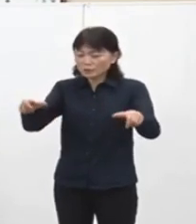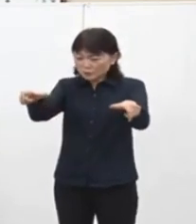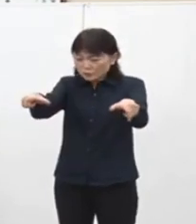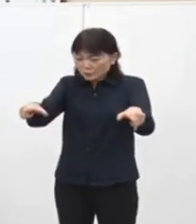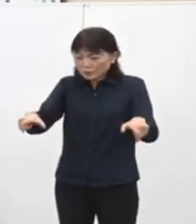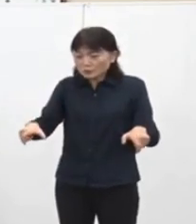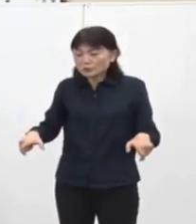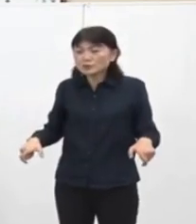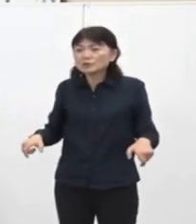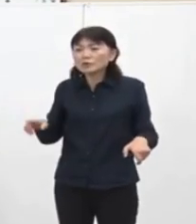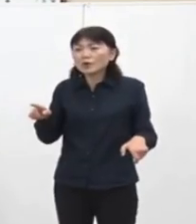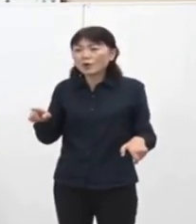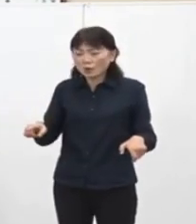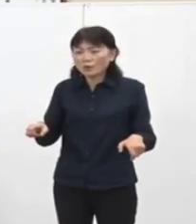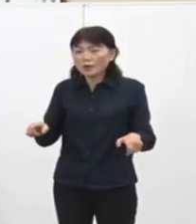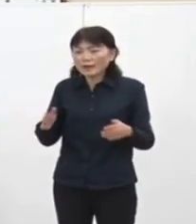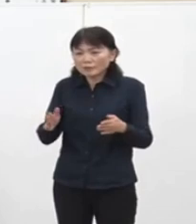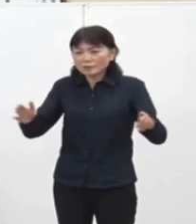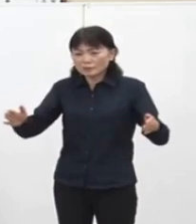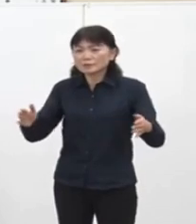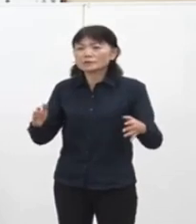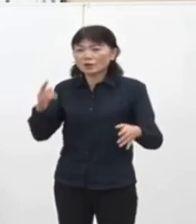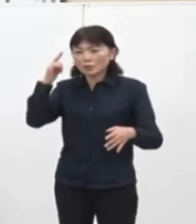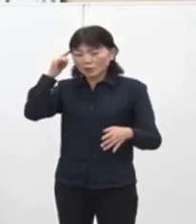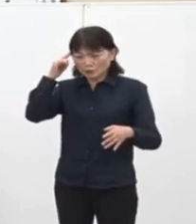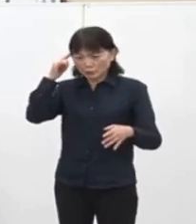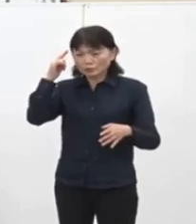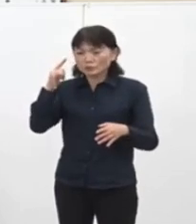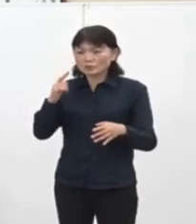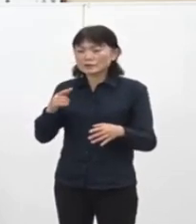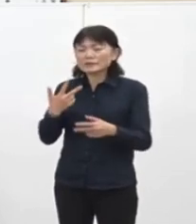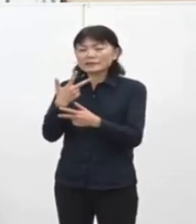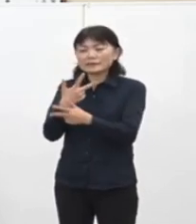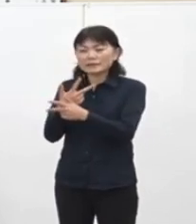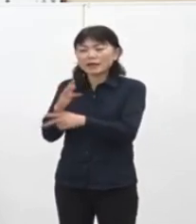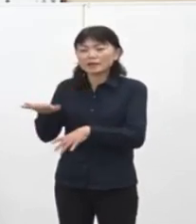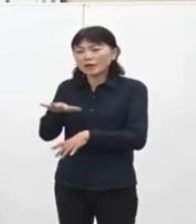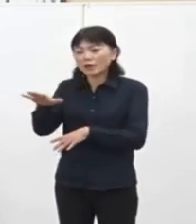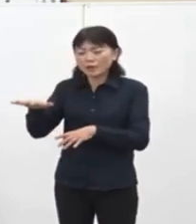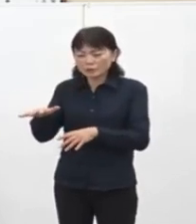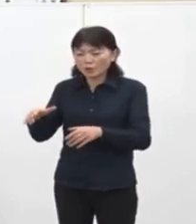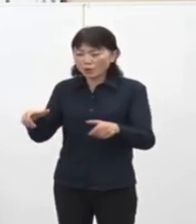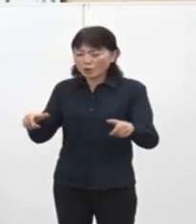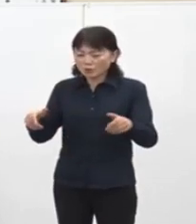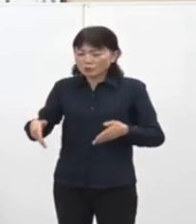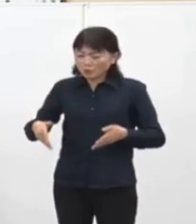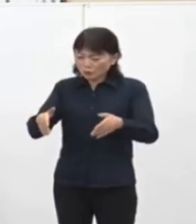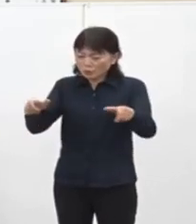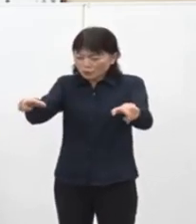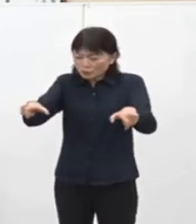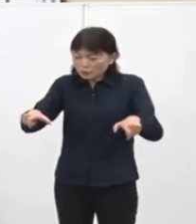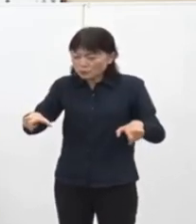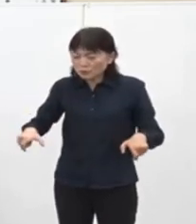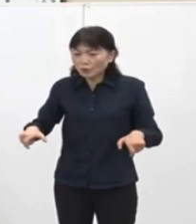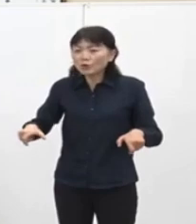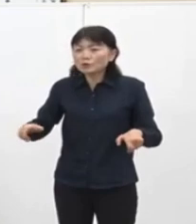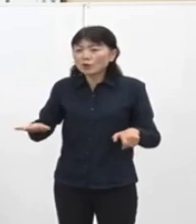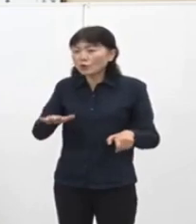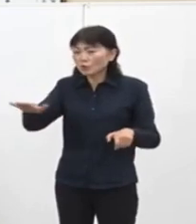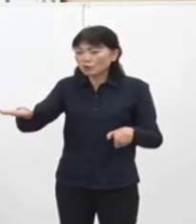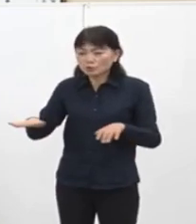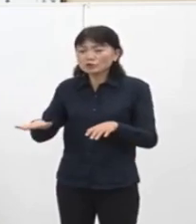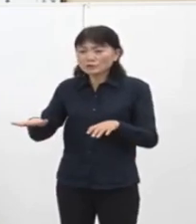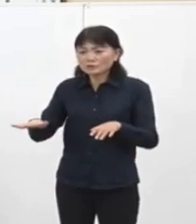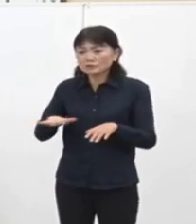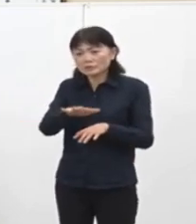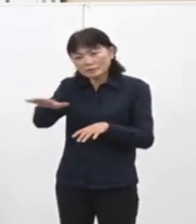了したかと思うんですけれども、それよりも北側のところの速度歩行者空間化についての具体的な目処というのは立っているのかどうかをお聞かせ